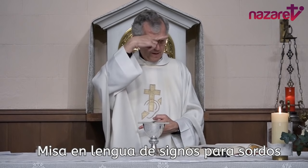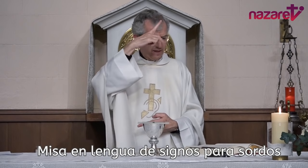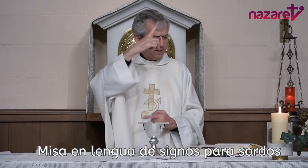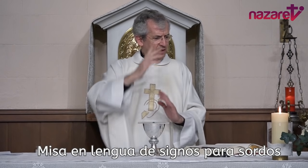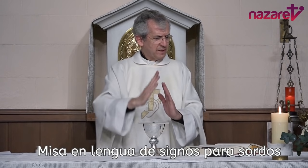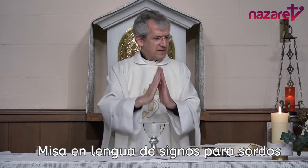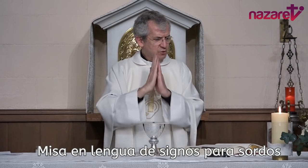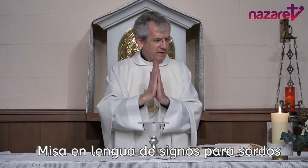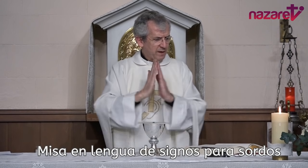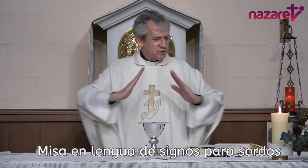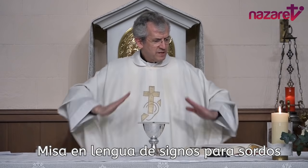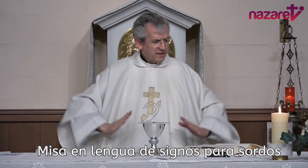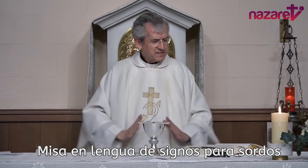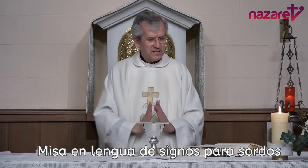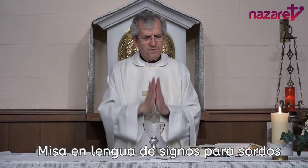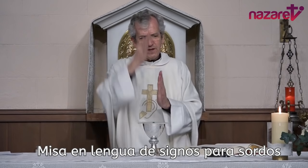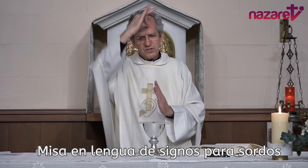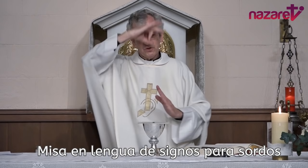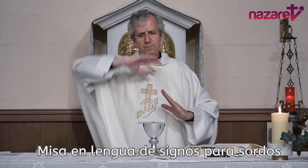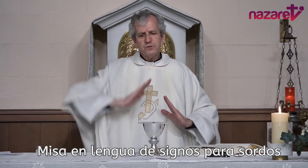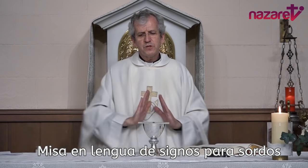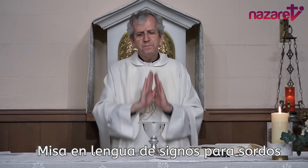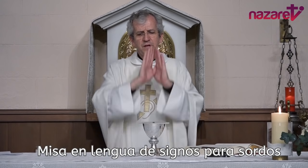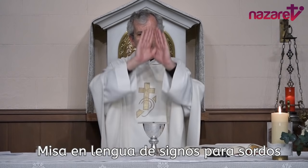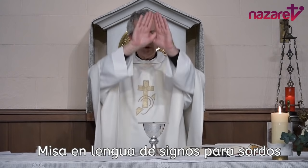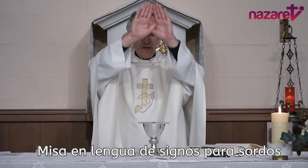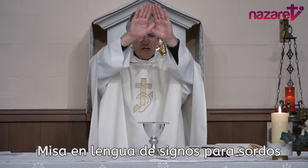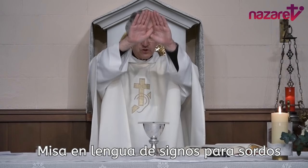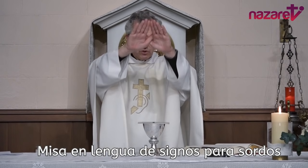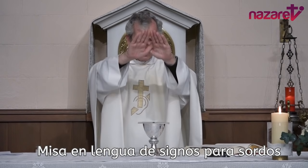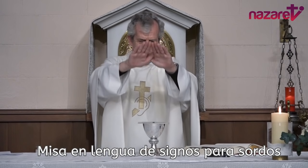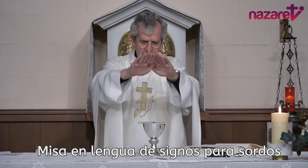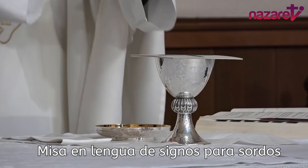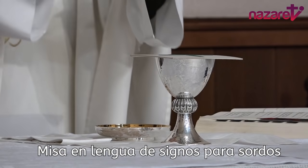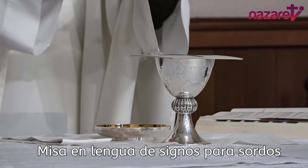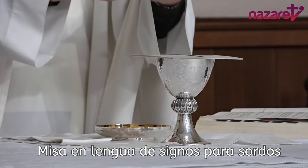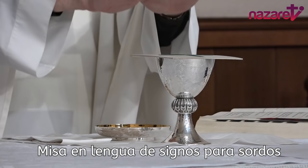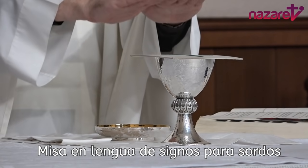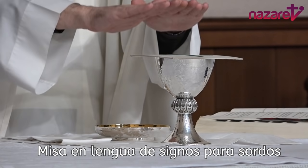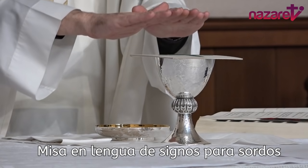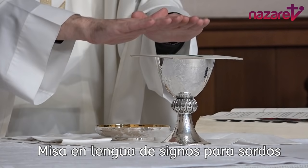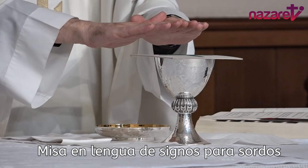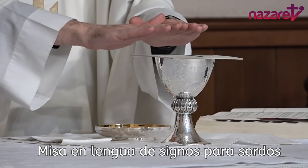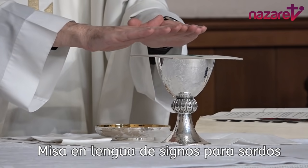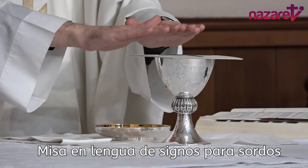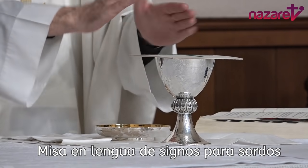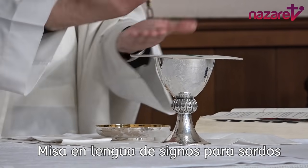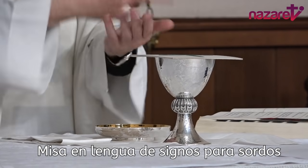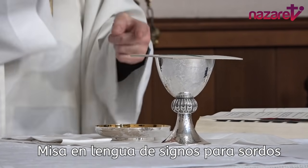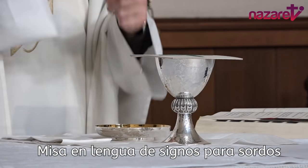Padre, te suplicamos que santifiques con el mismo Espíritu estos dones que hemos separado para ti, de manera